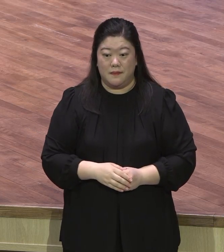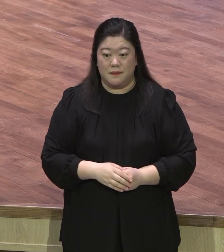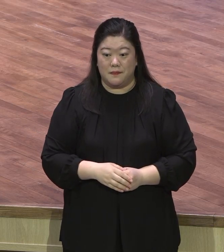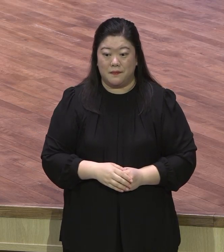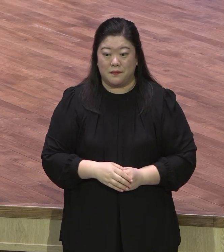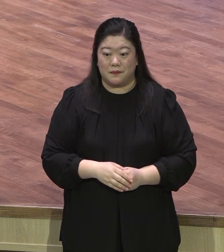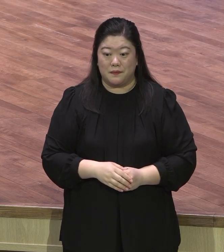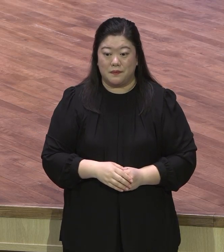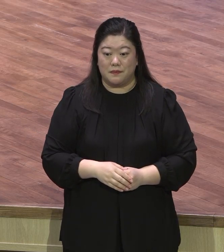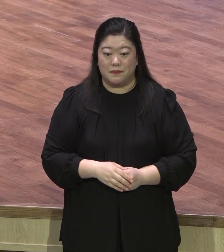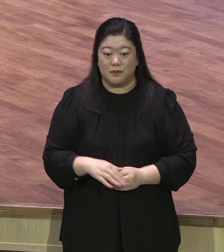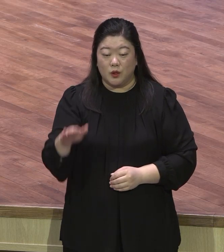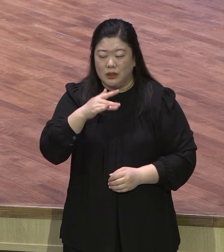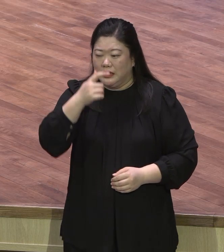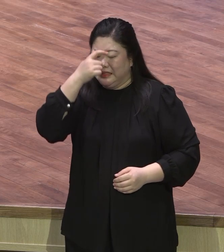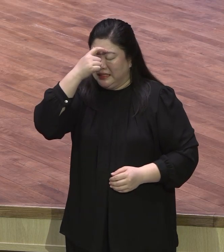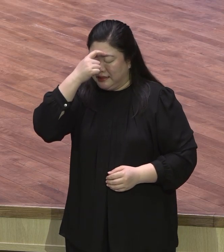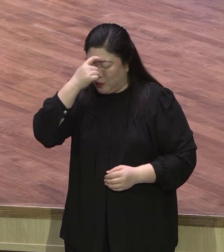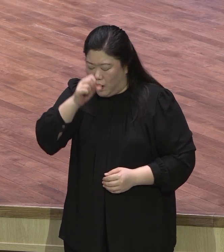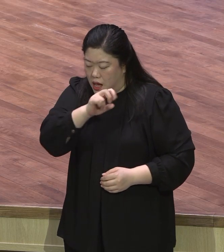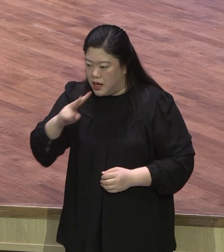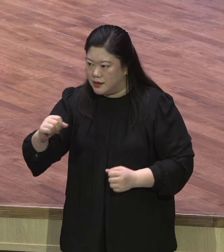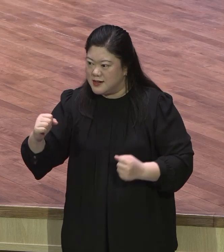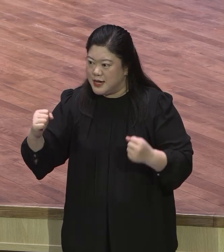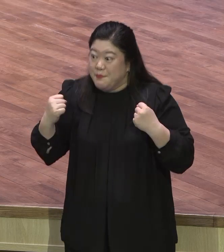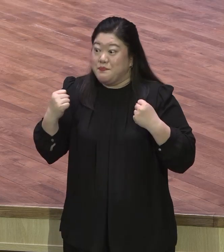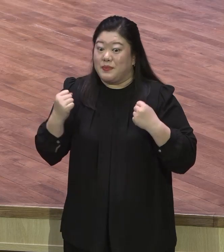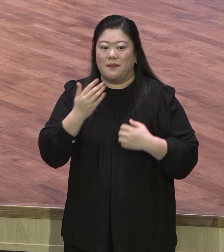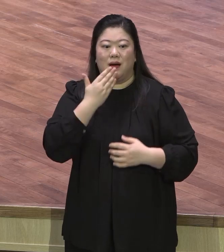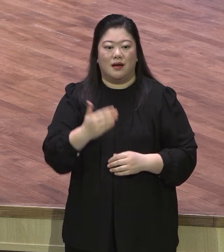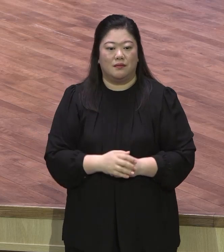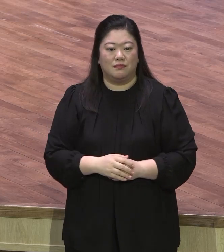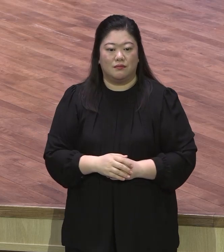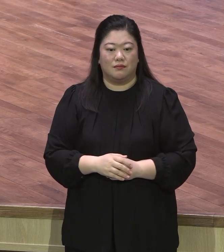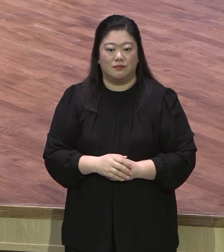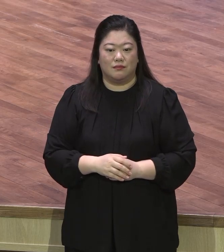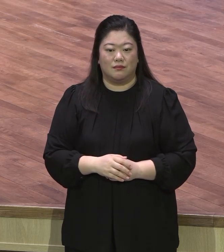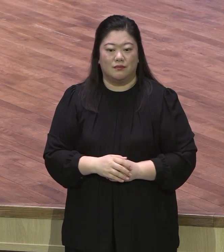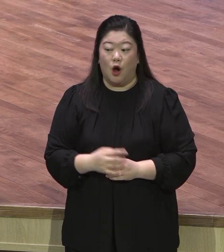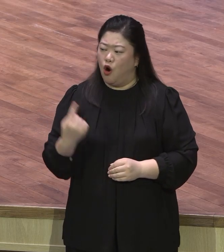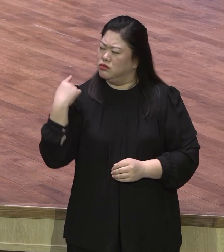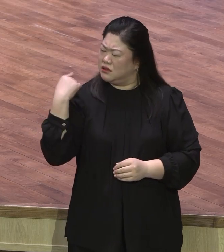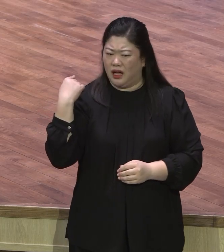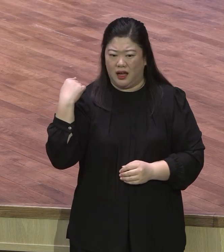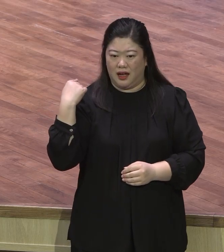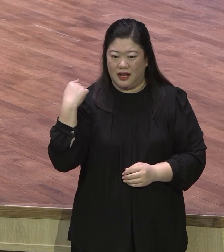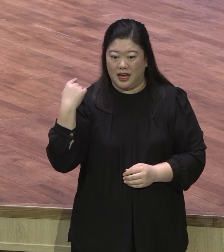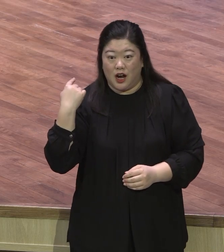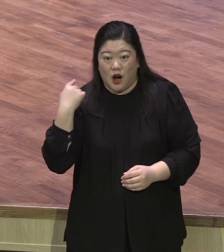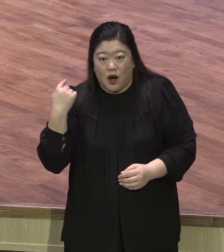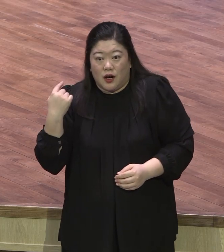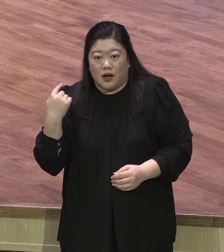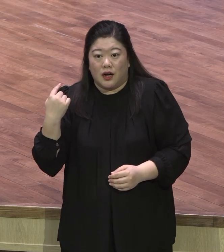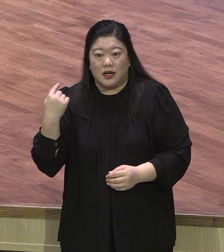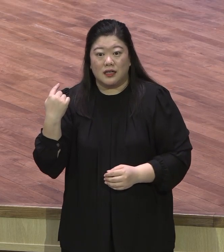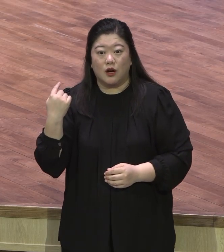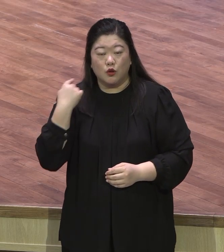여기 힘을 얻어요 어제 누가 신학교 한다고 했어요 지금부터 기도해라